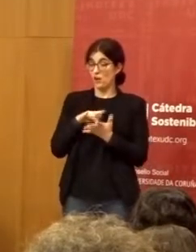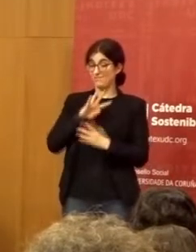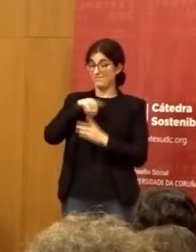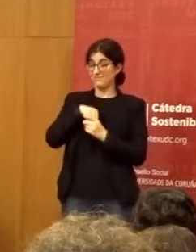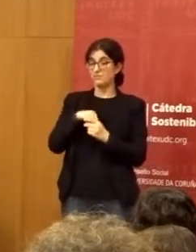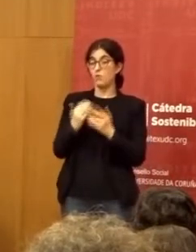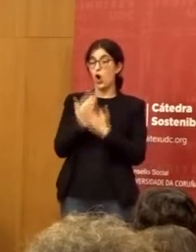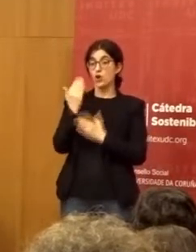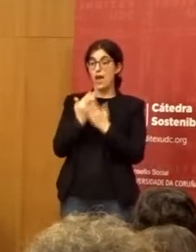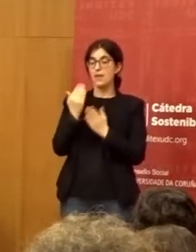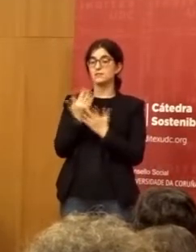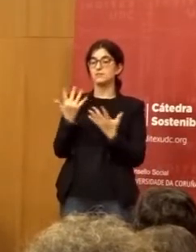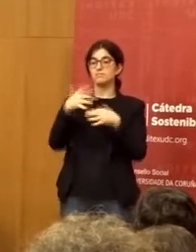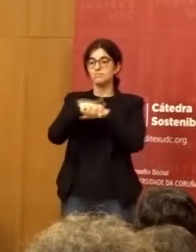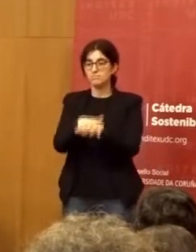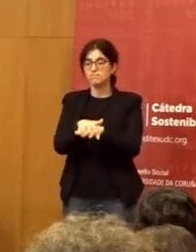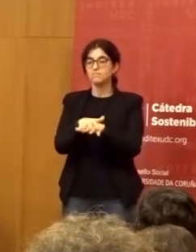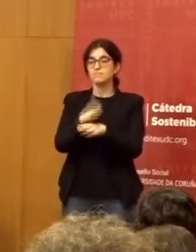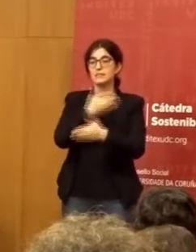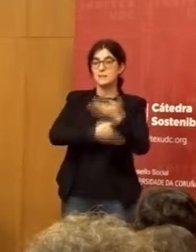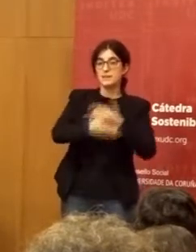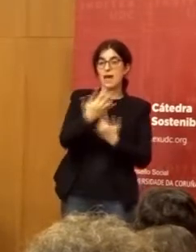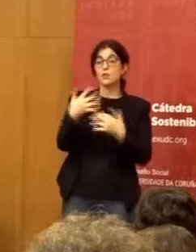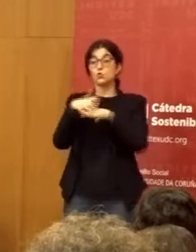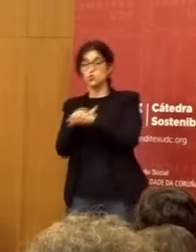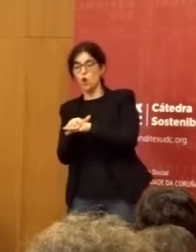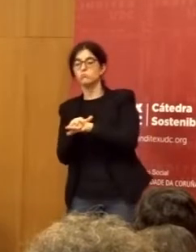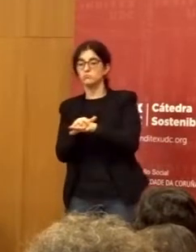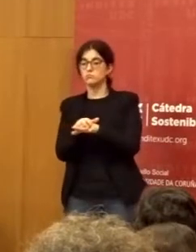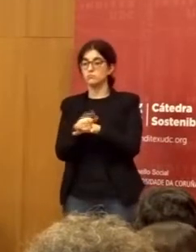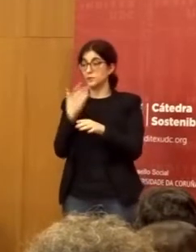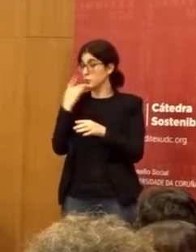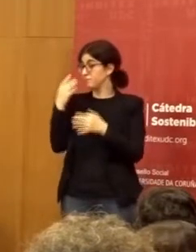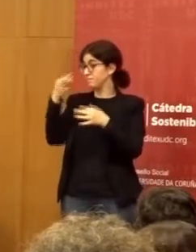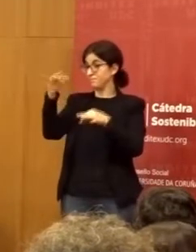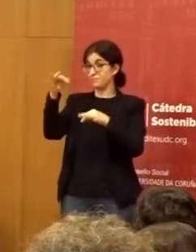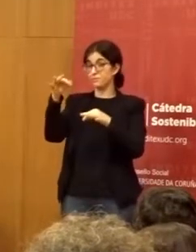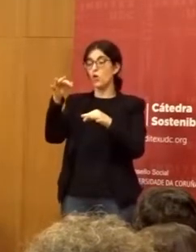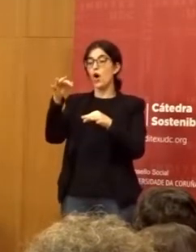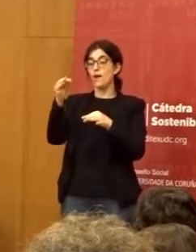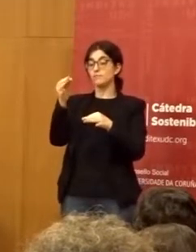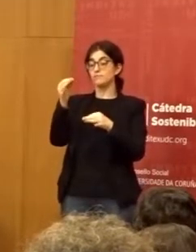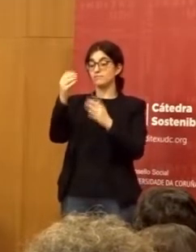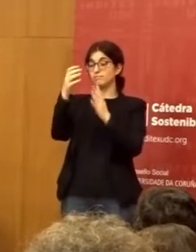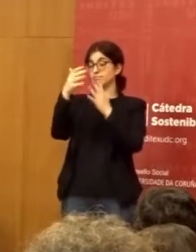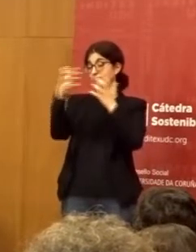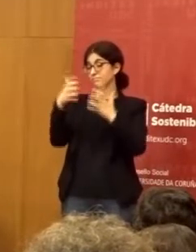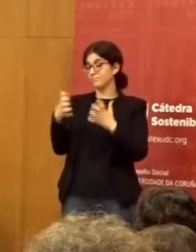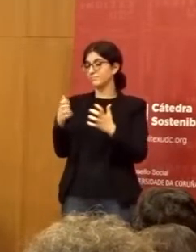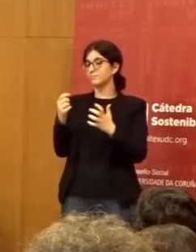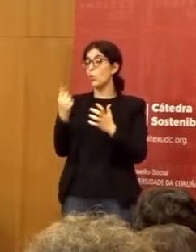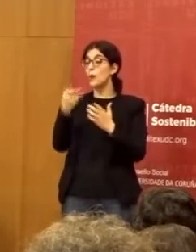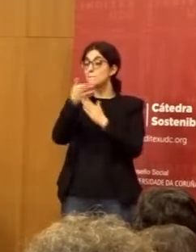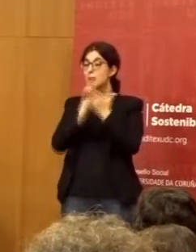en el ámbito universidad-empresa. Fruto de esas jornadas es esta publicación que yo tengo en este momento en la mano. Hay un capítulo que está redactado precisamente por